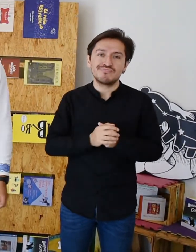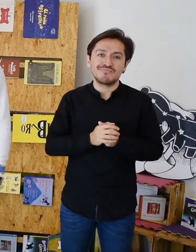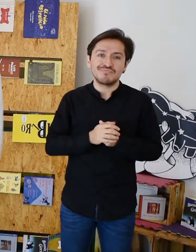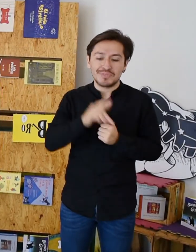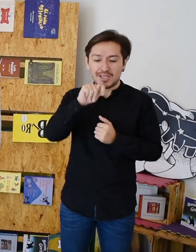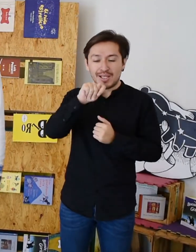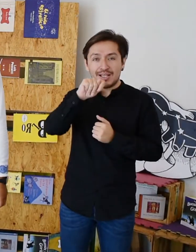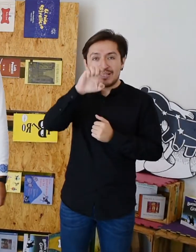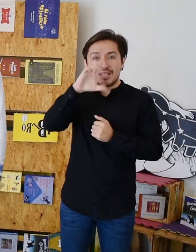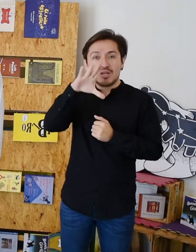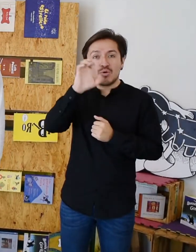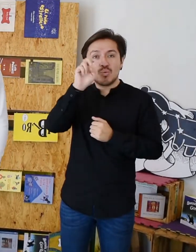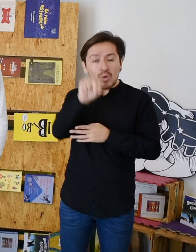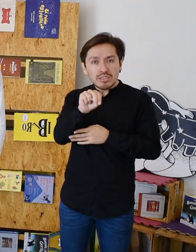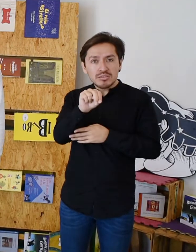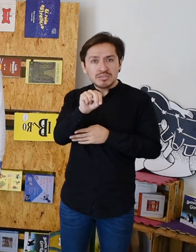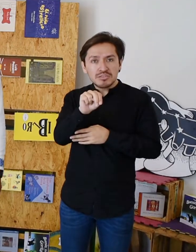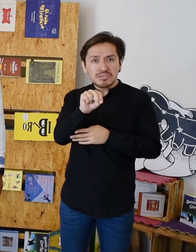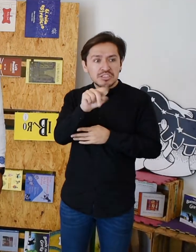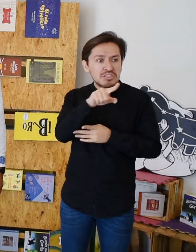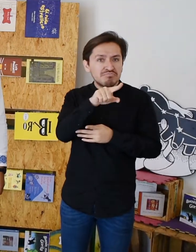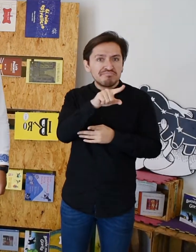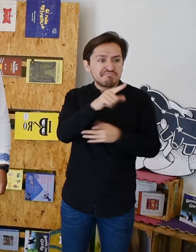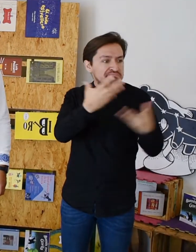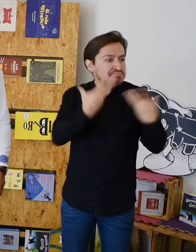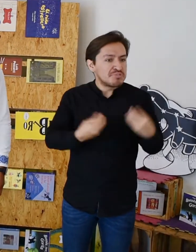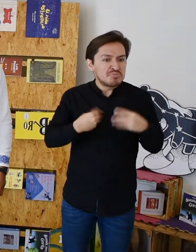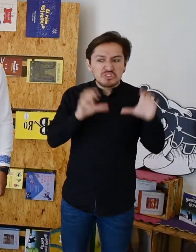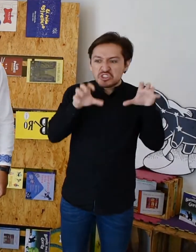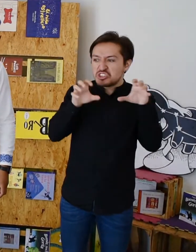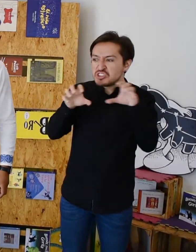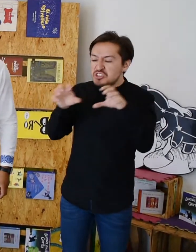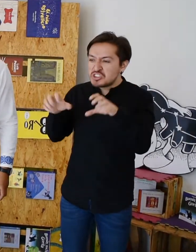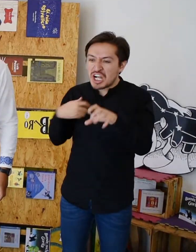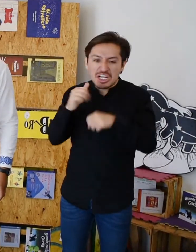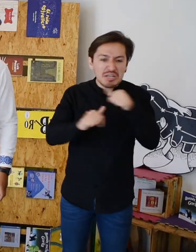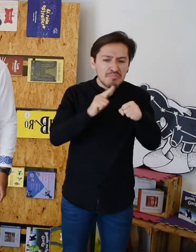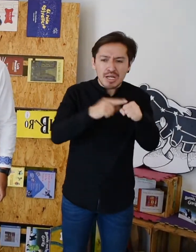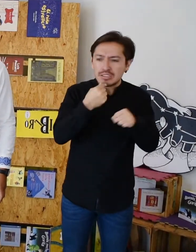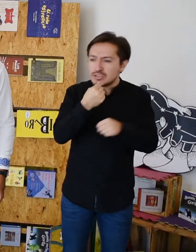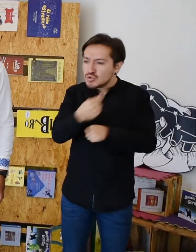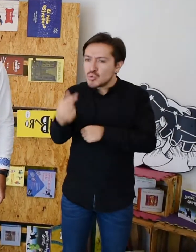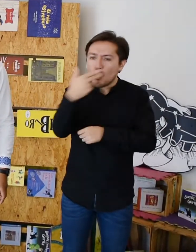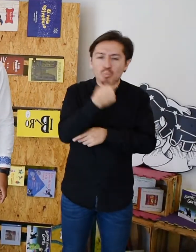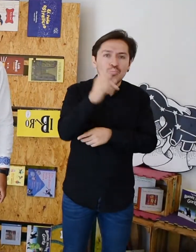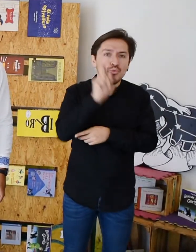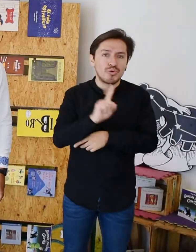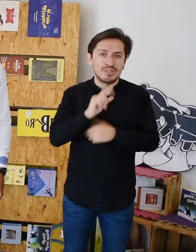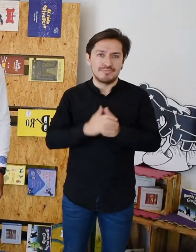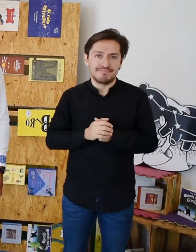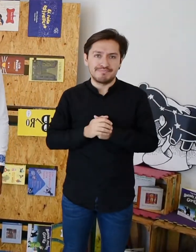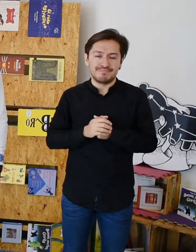tecuán se la pasaba asustando a animales, a niños, niñas, hombres y mujeres.